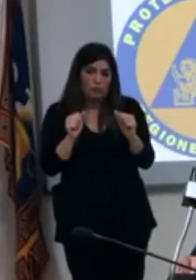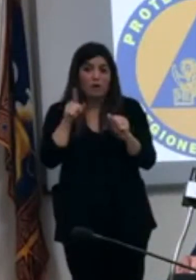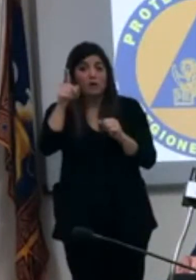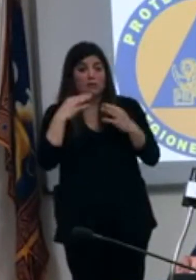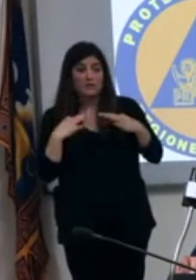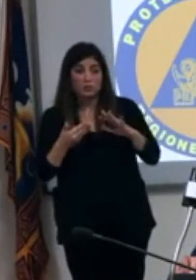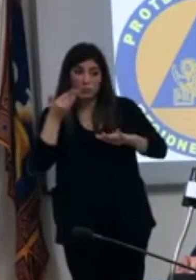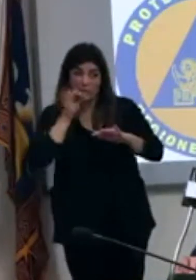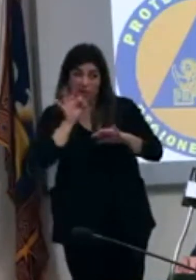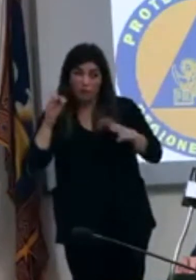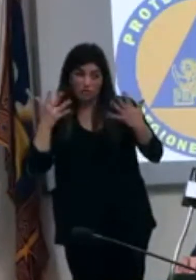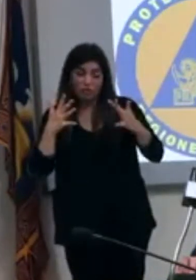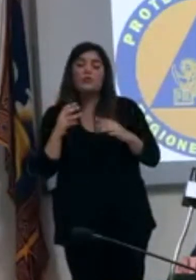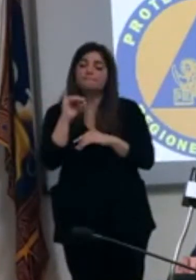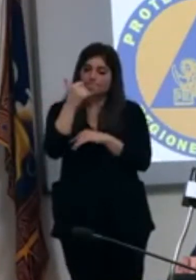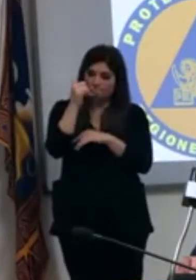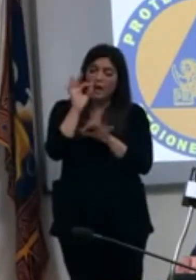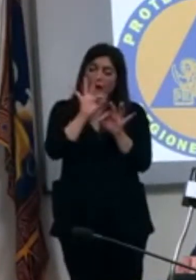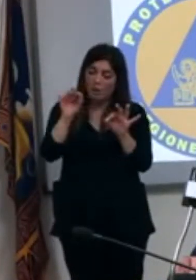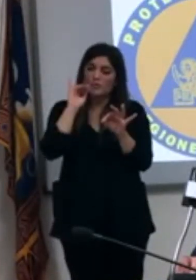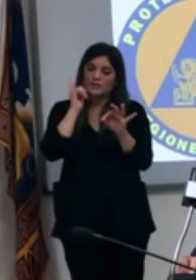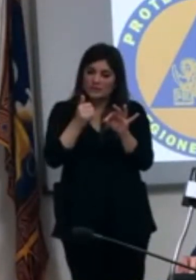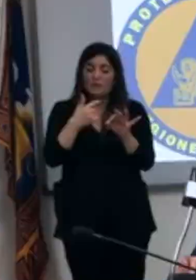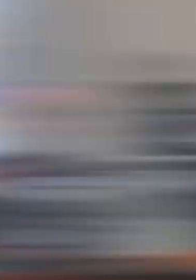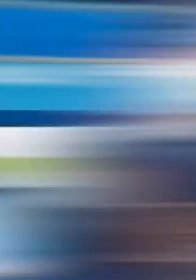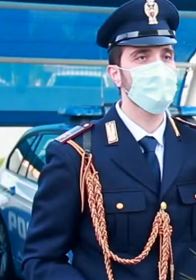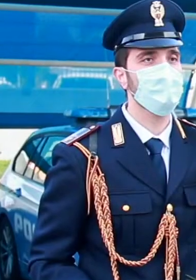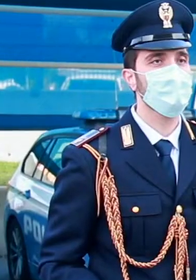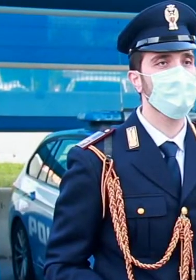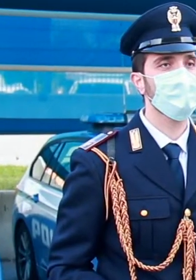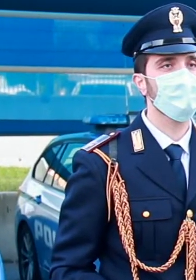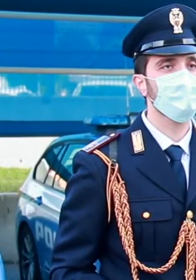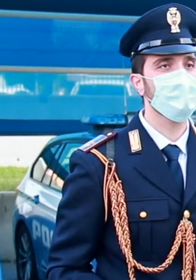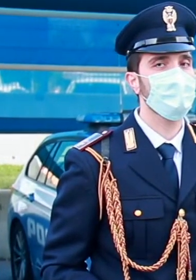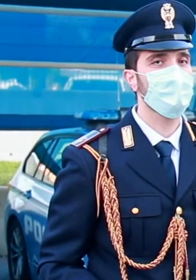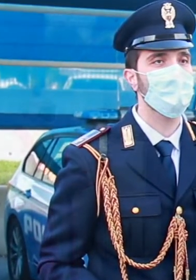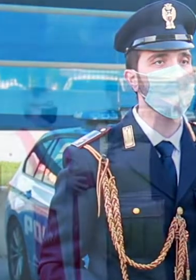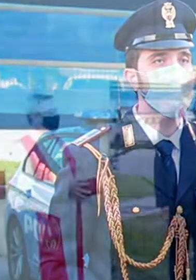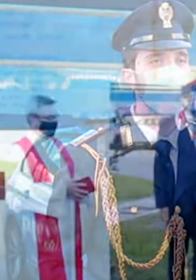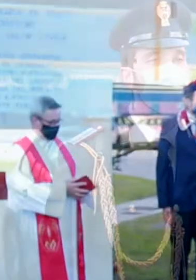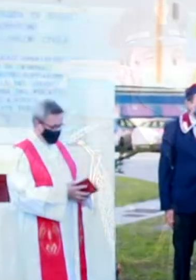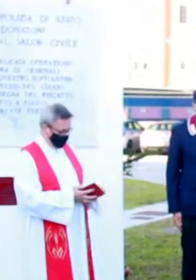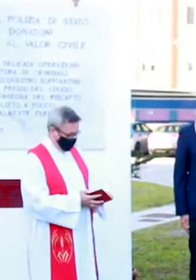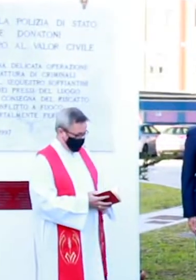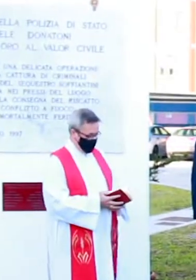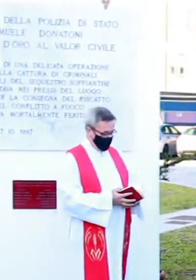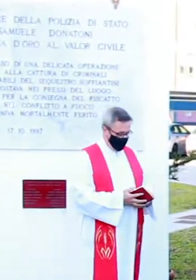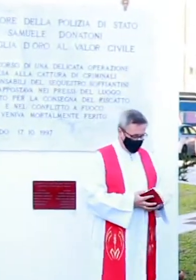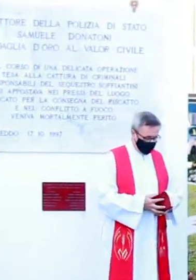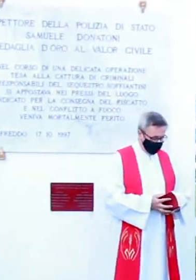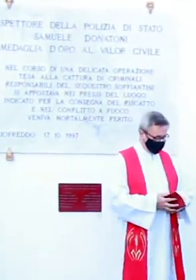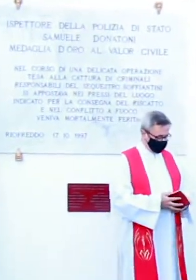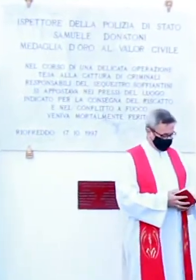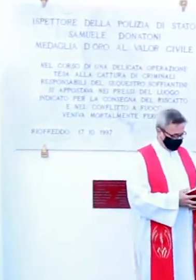Luca Zaia, lanciato in mattinata. Il ricordo dell'eroe, una solenne cerimonia in questura per stringersi